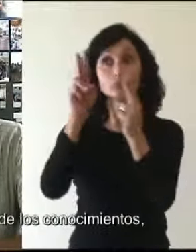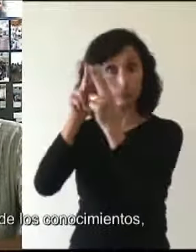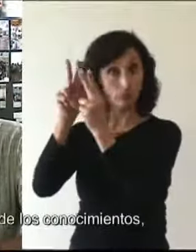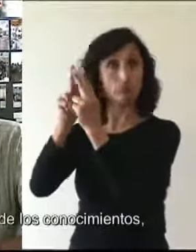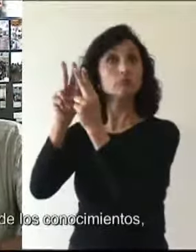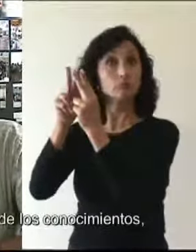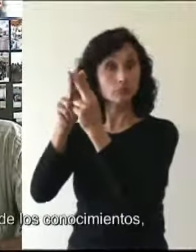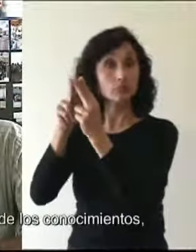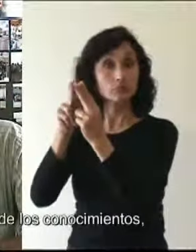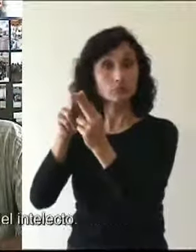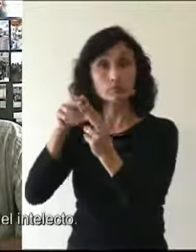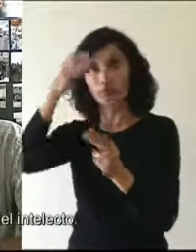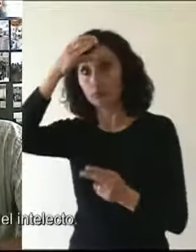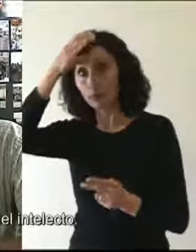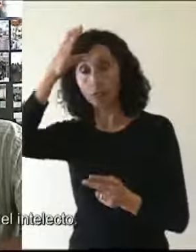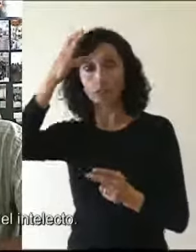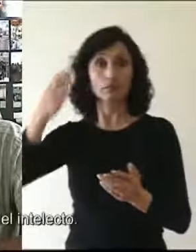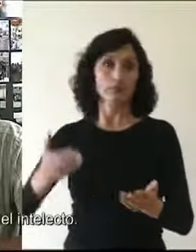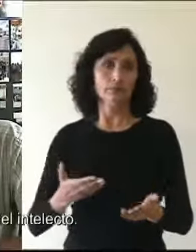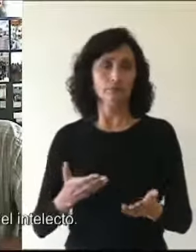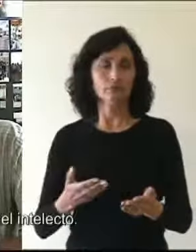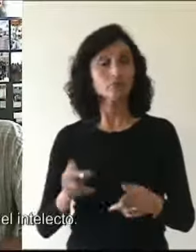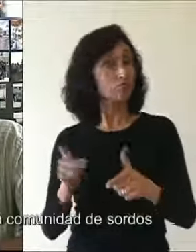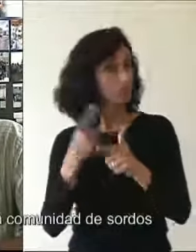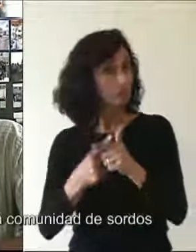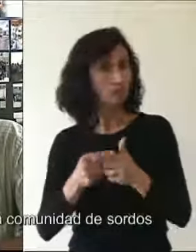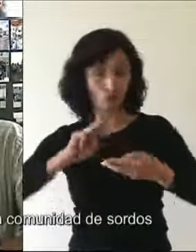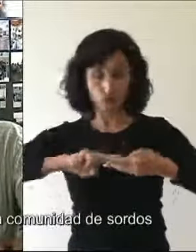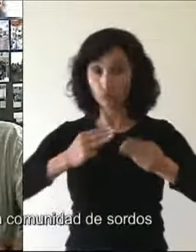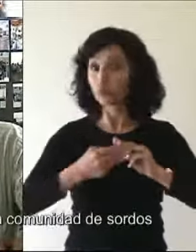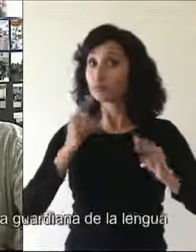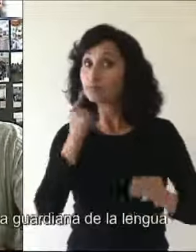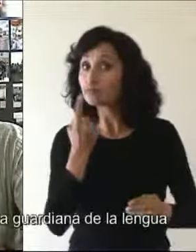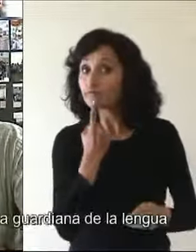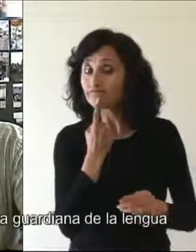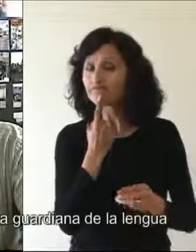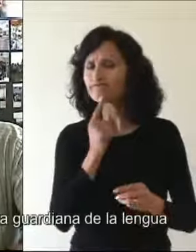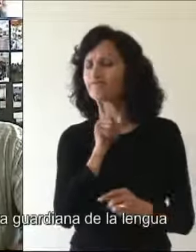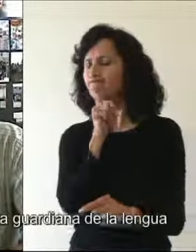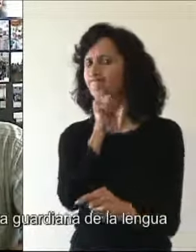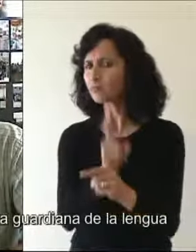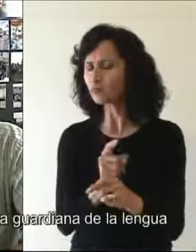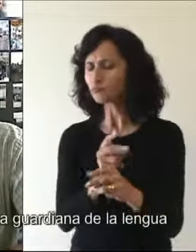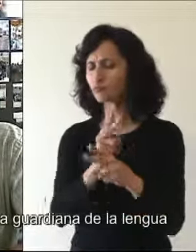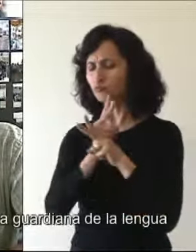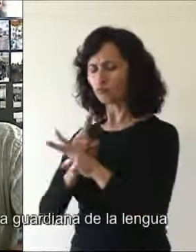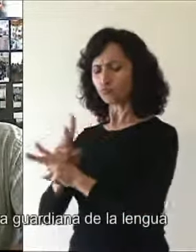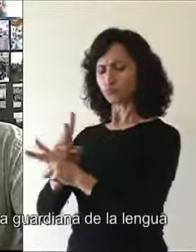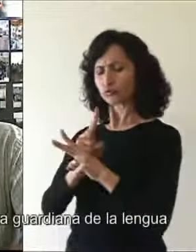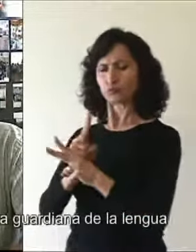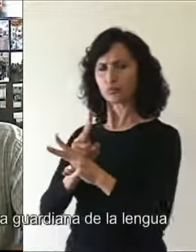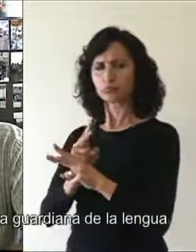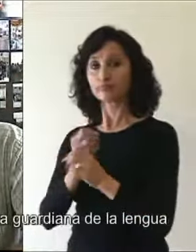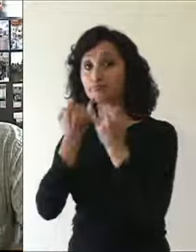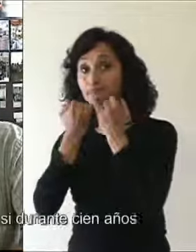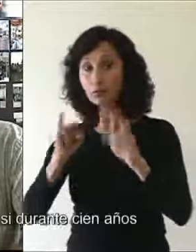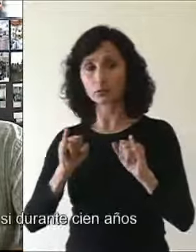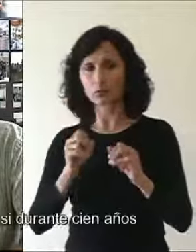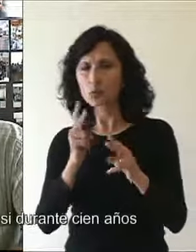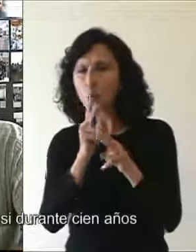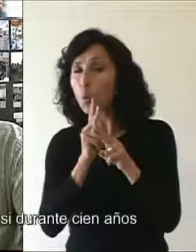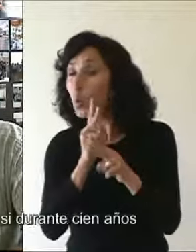servicio de los conocimientos, del intelecto. Entonces la comunidad de sordos es la verdadera guardiana de la